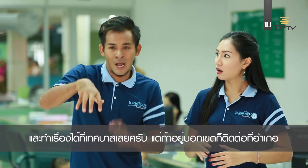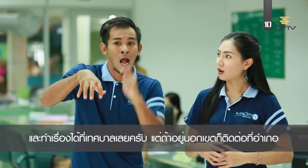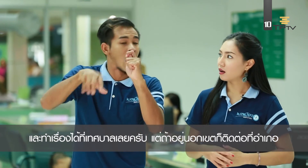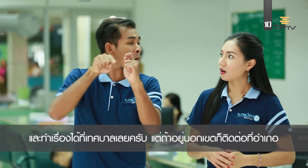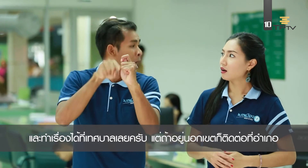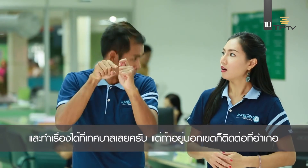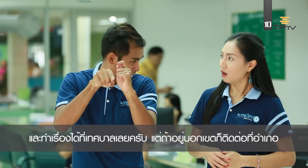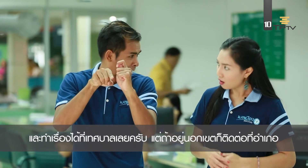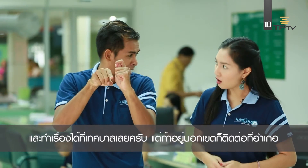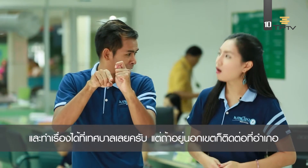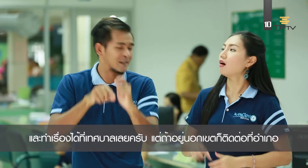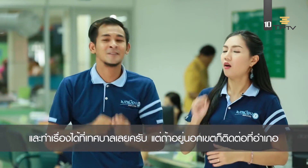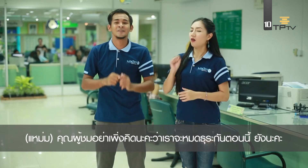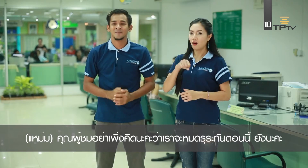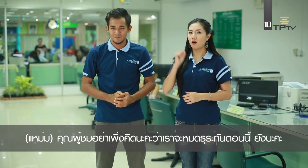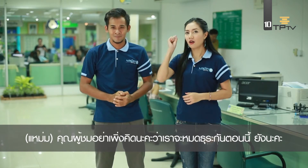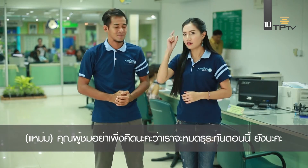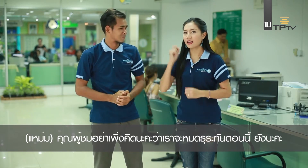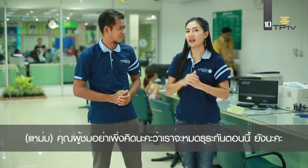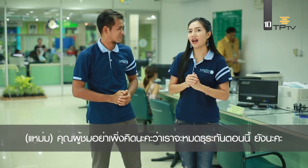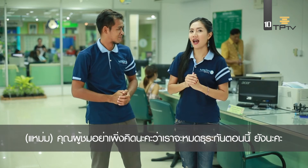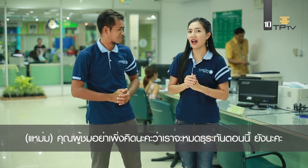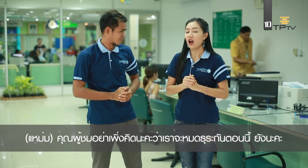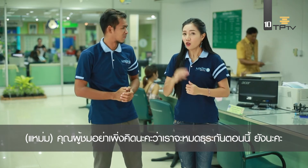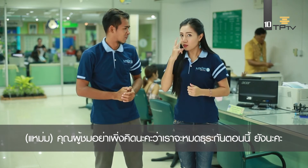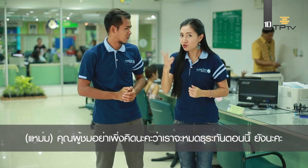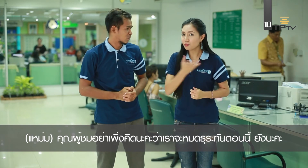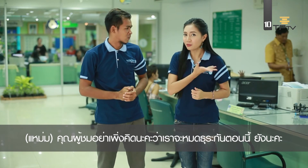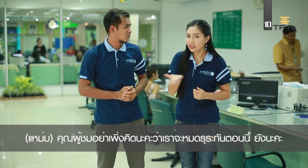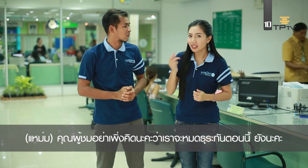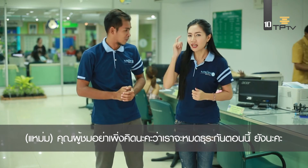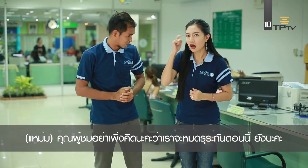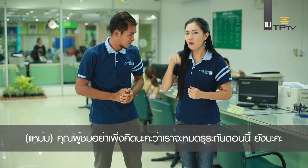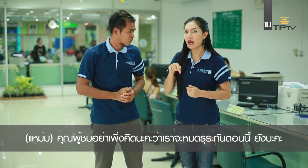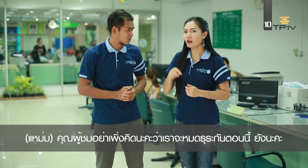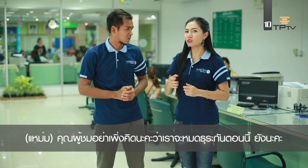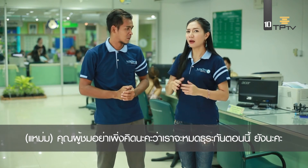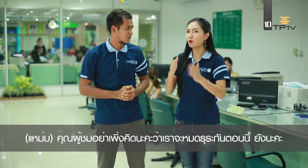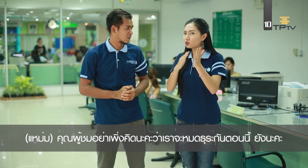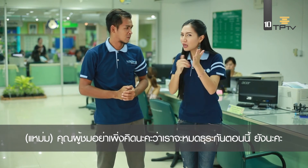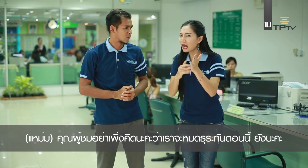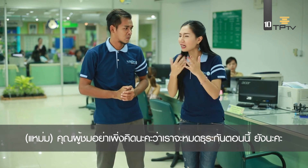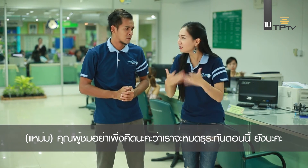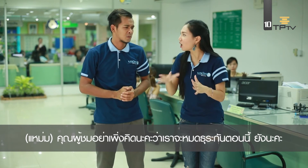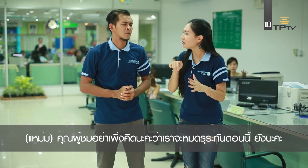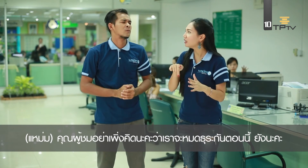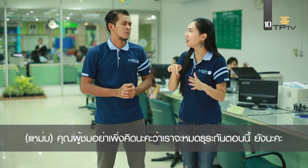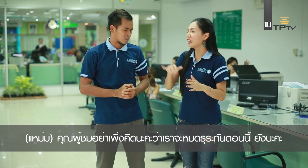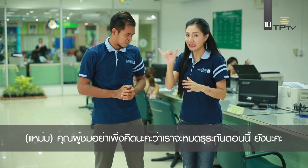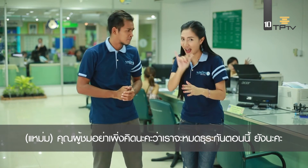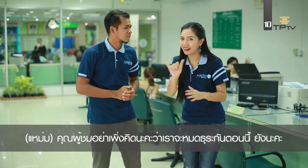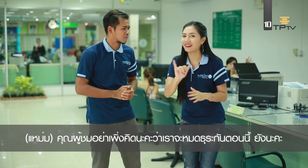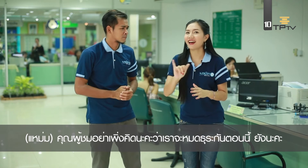ดต่อที่อำเภอ เข้าใจแล้วล่ะค่ะคุณผู้ชมอย่าเพิ่งคิดนะคะว่าเราจะหมดธุระกันตอน